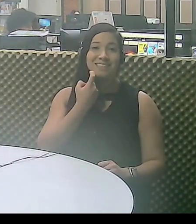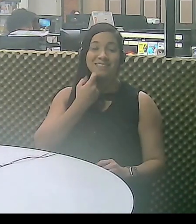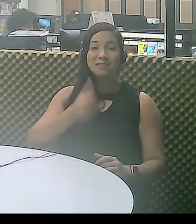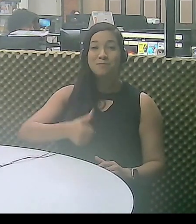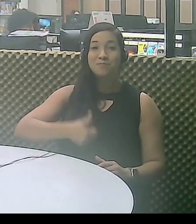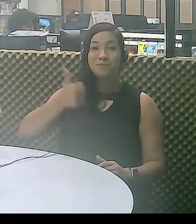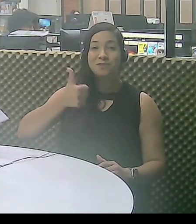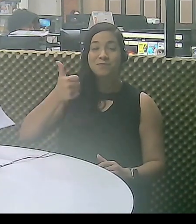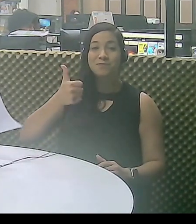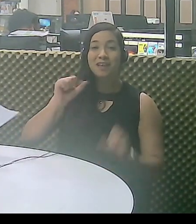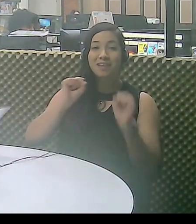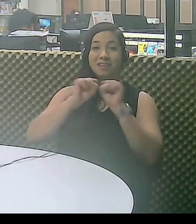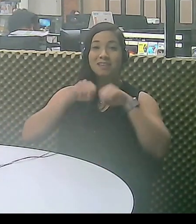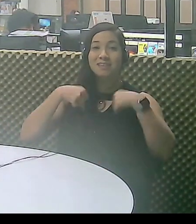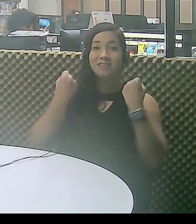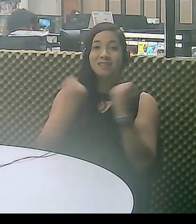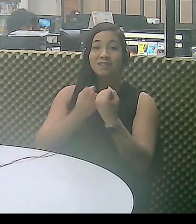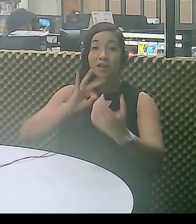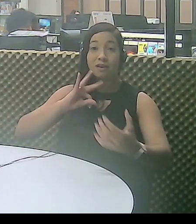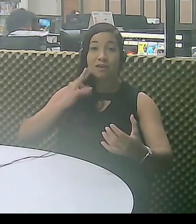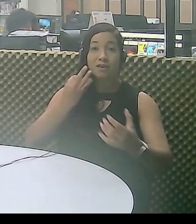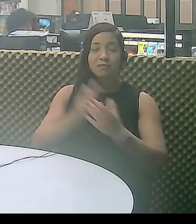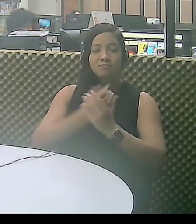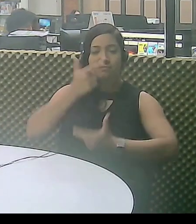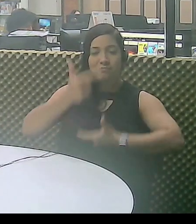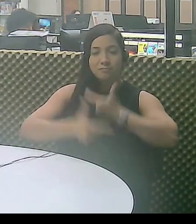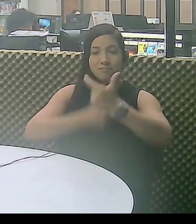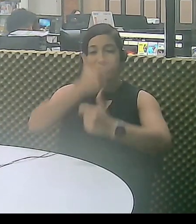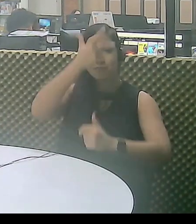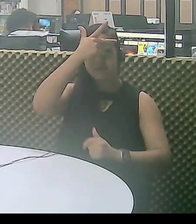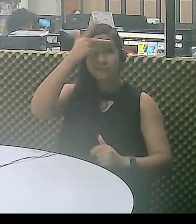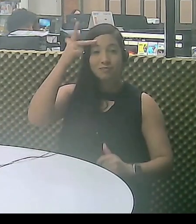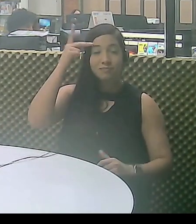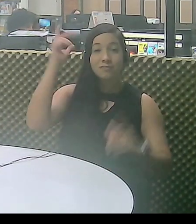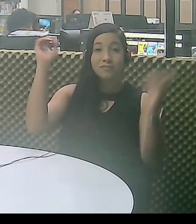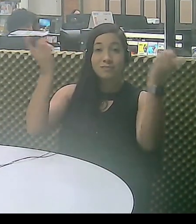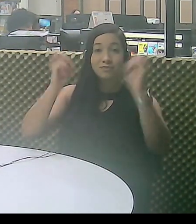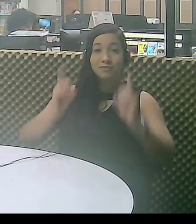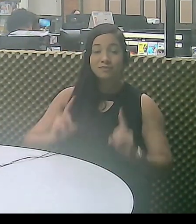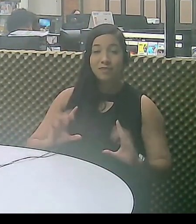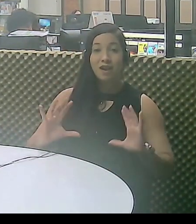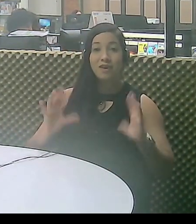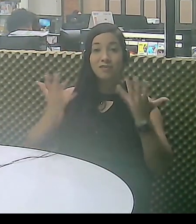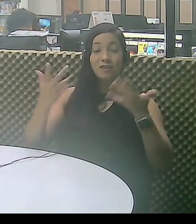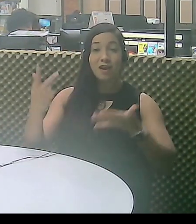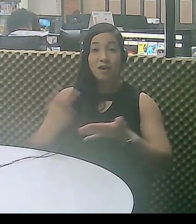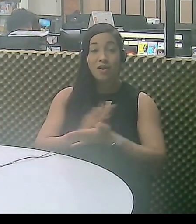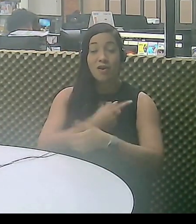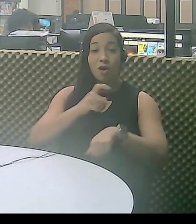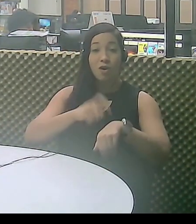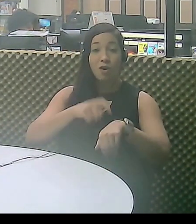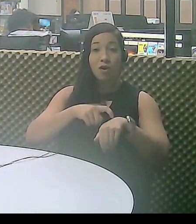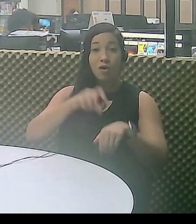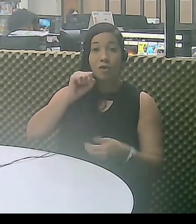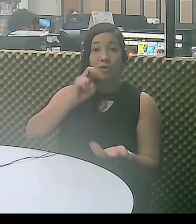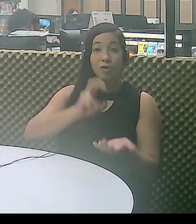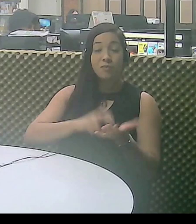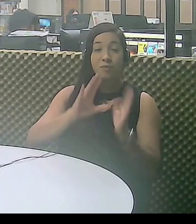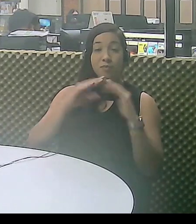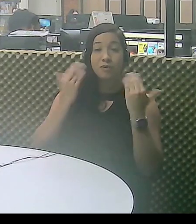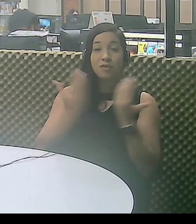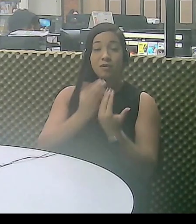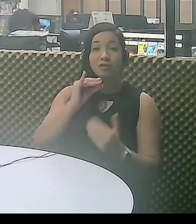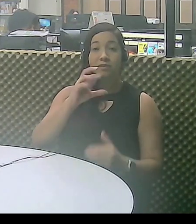primeira edição do Seminário de Inclusão e Trabalho da Pessoa com Deficiência. O evento ocorre a partir das 8 da manhã no